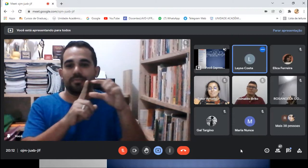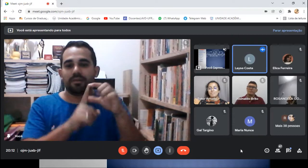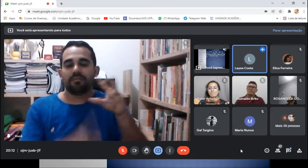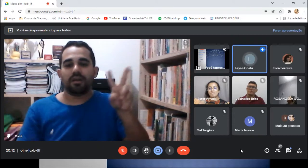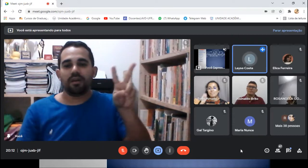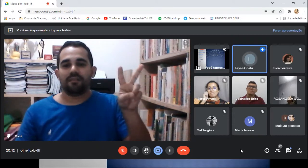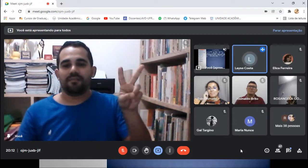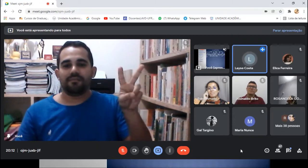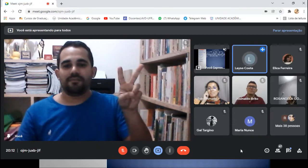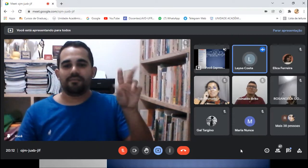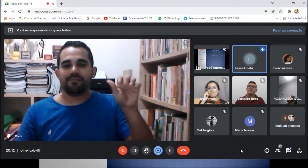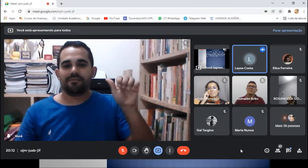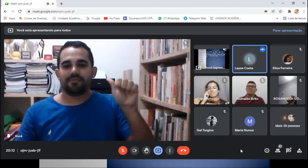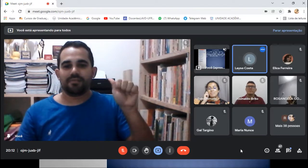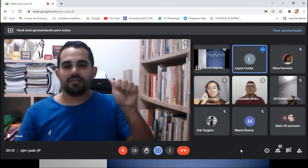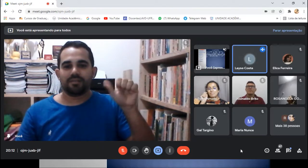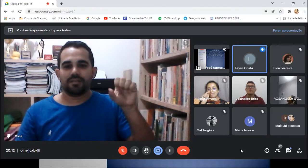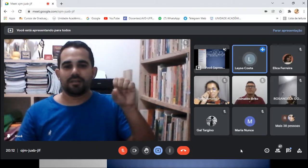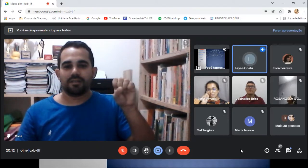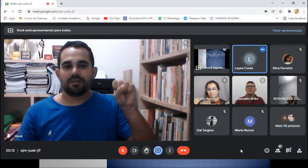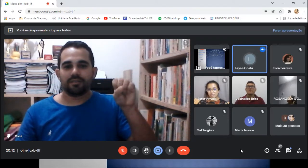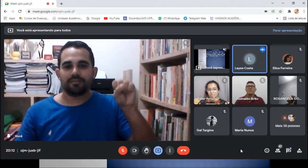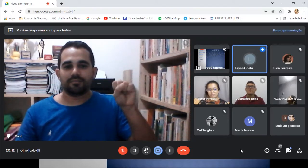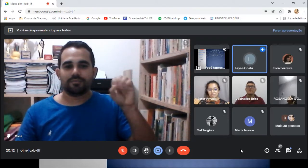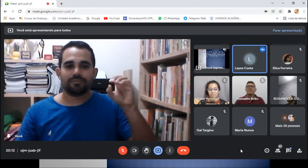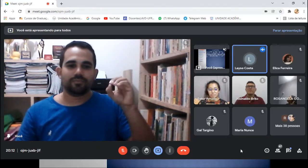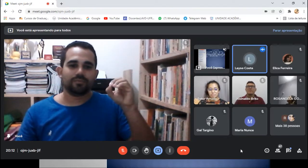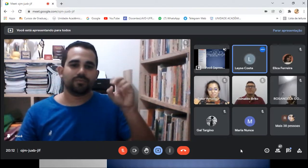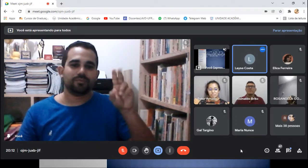Mas o certo, a palavra é vassoura.